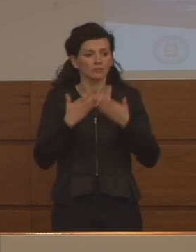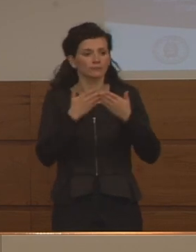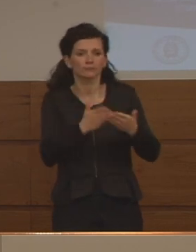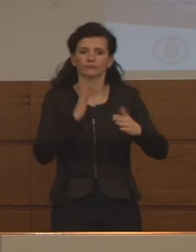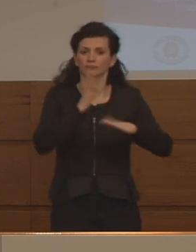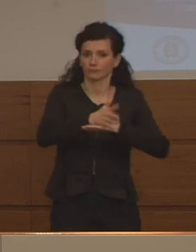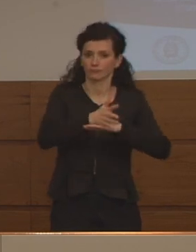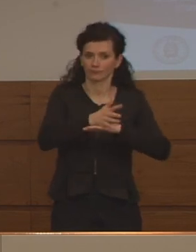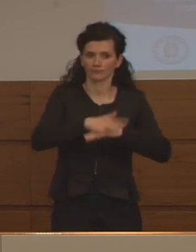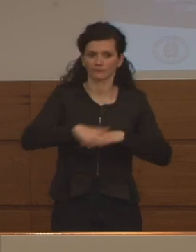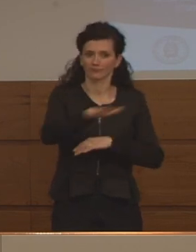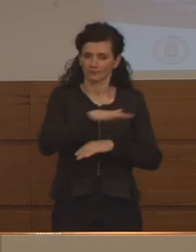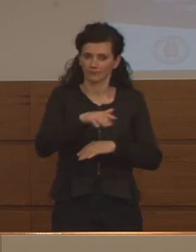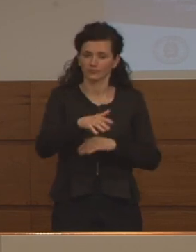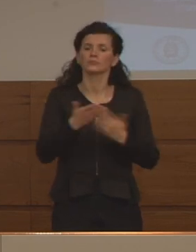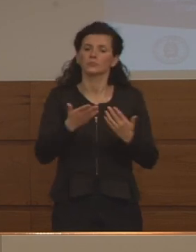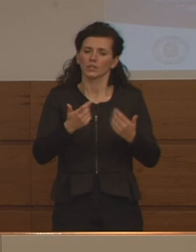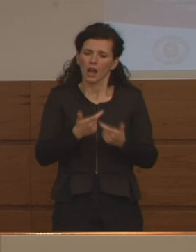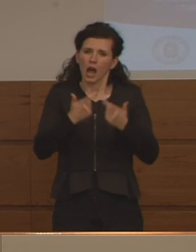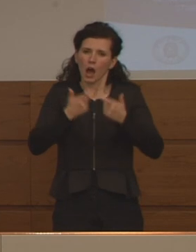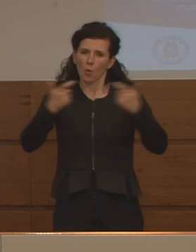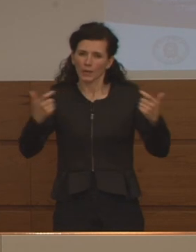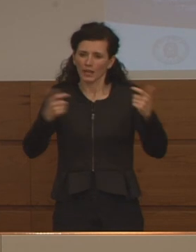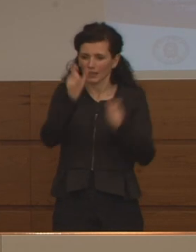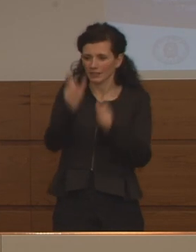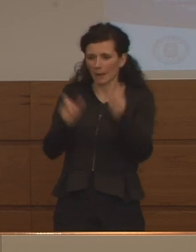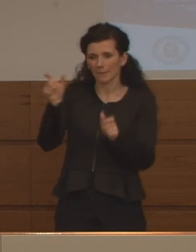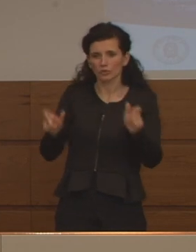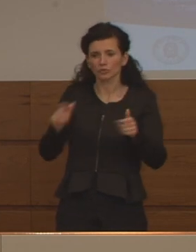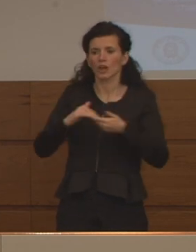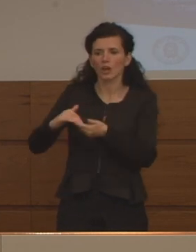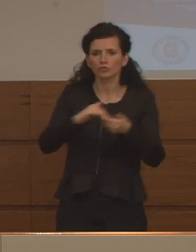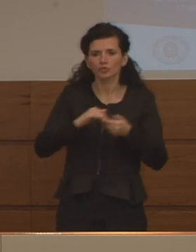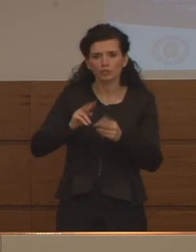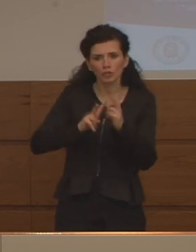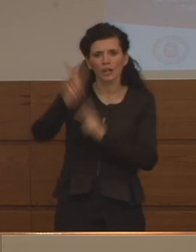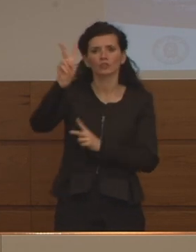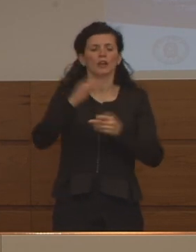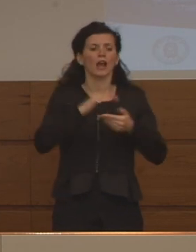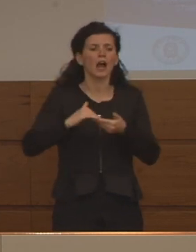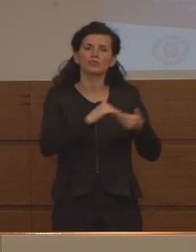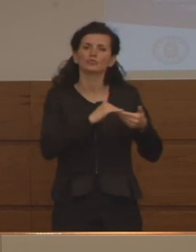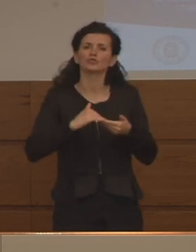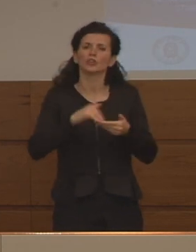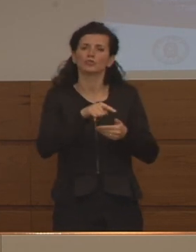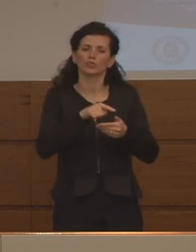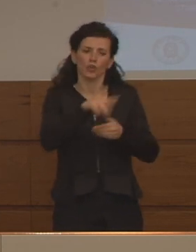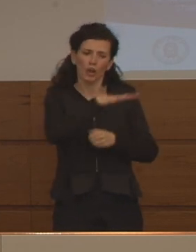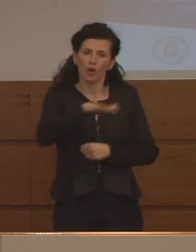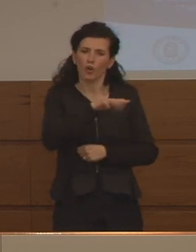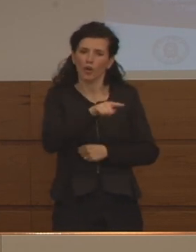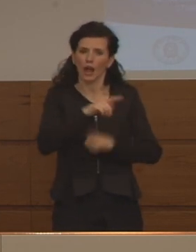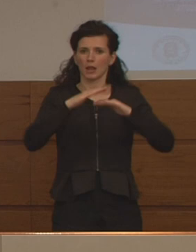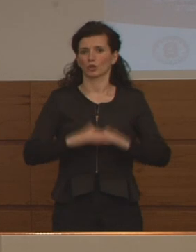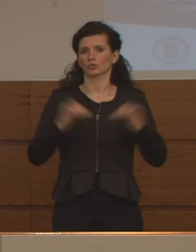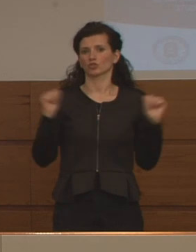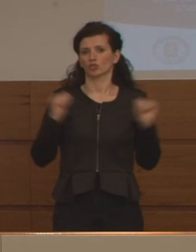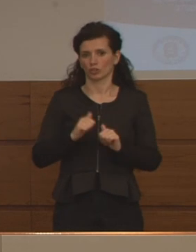quindi ancora in aumento il numero dei volontari delle associazioni nazionali delle associazioni locali di protezione